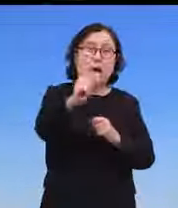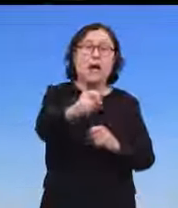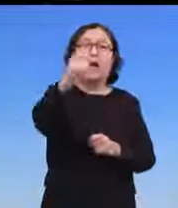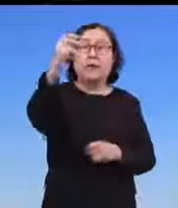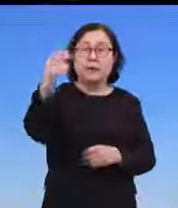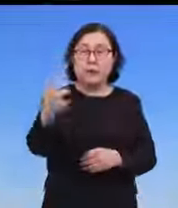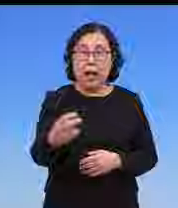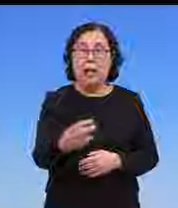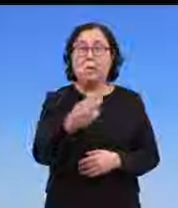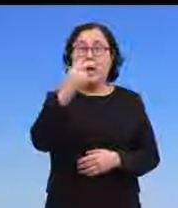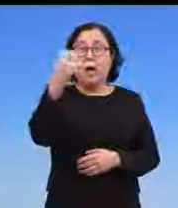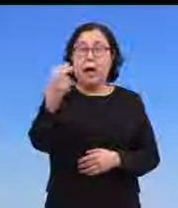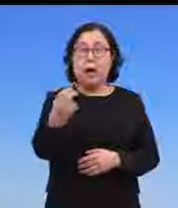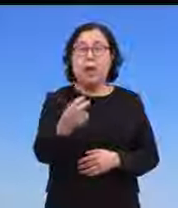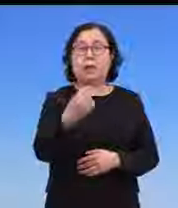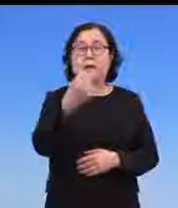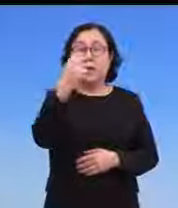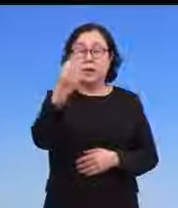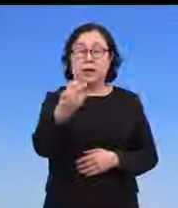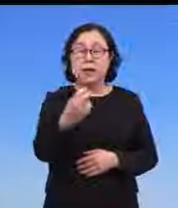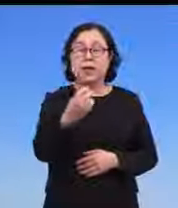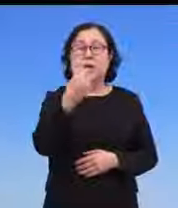영원한 생명이